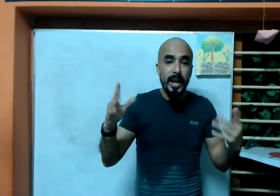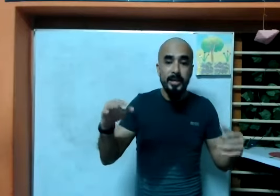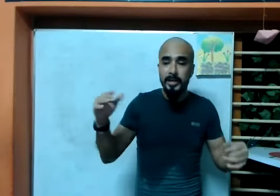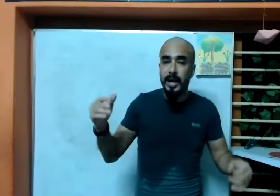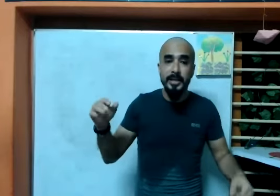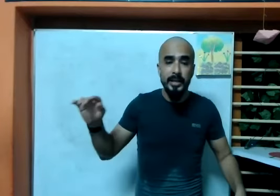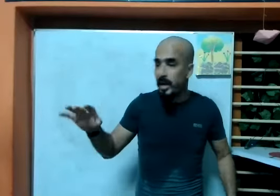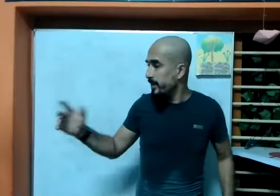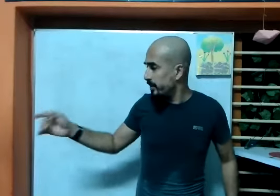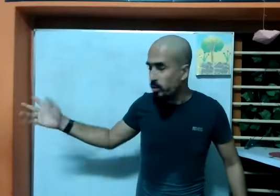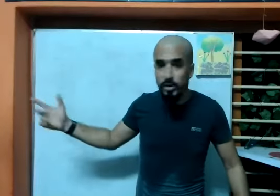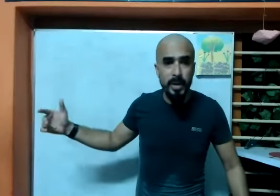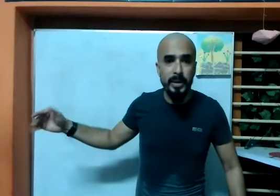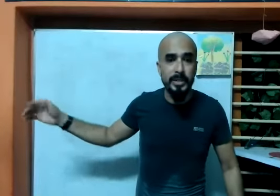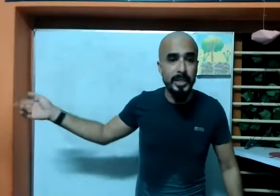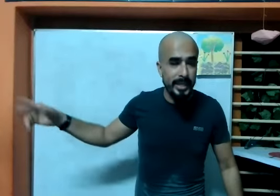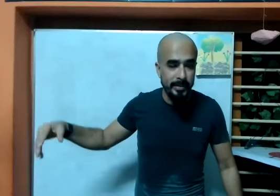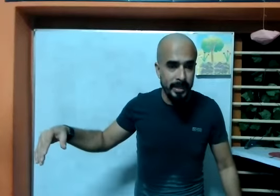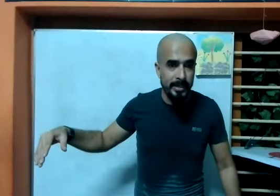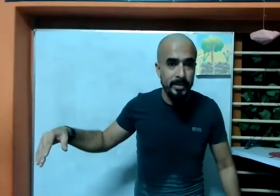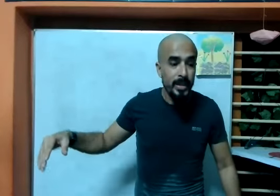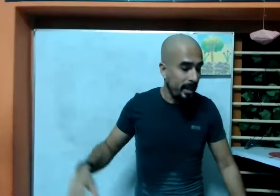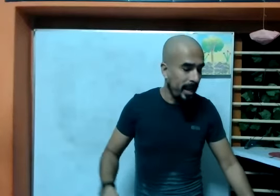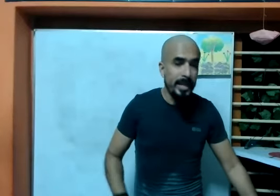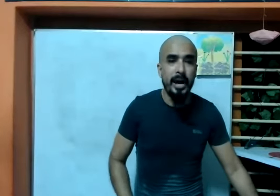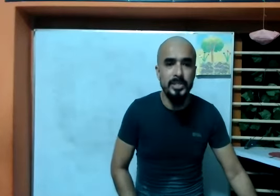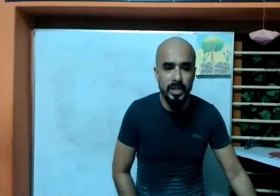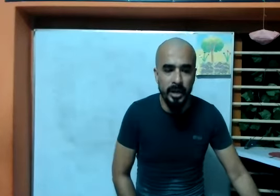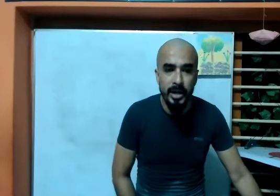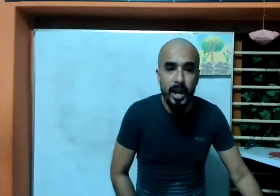এন্ড আই কল মাই মাদার শি কেম ইন এন্ড আই আস্কড হার